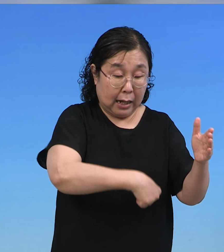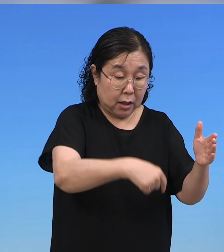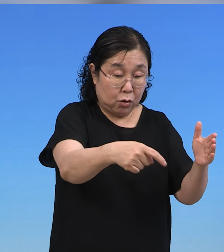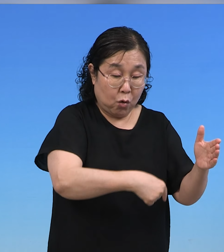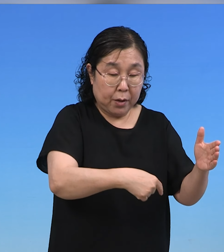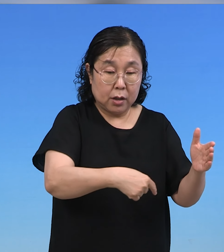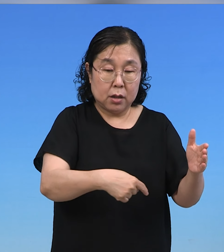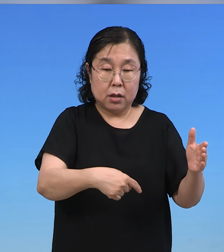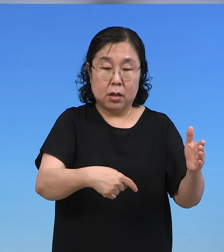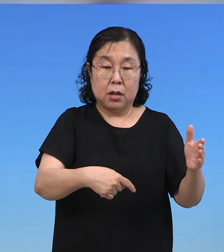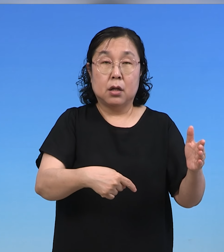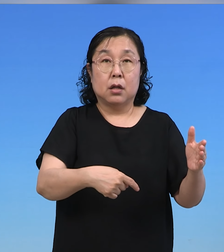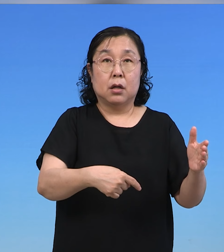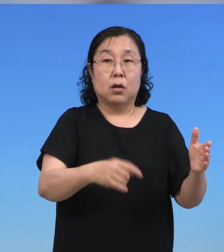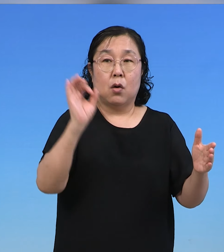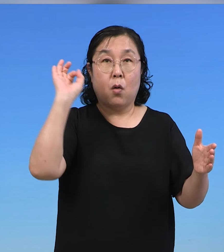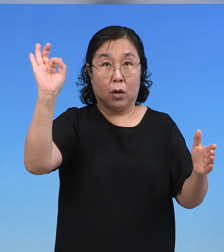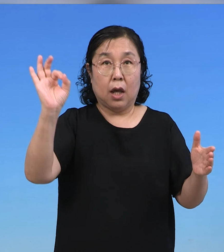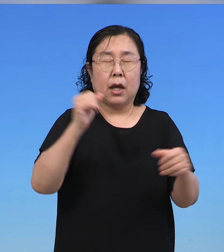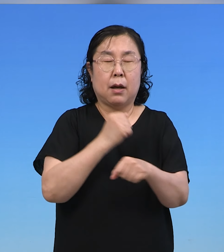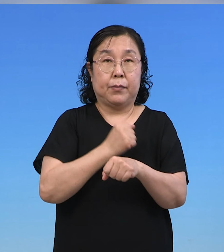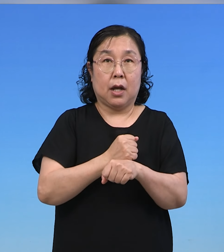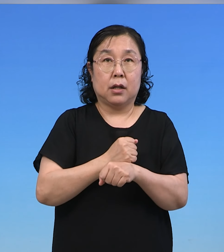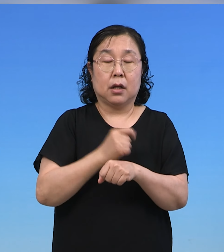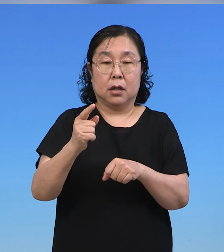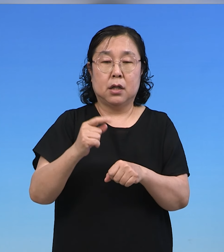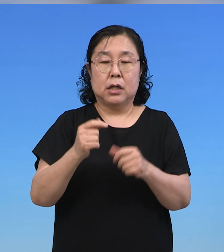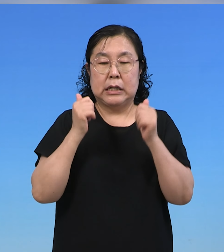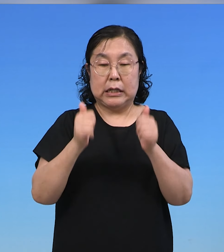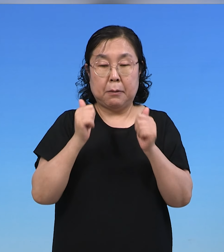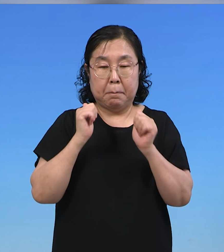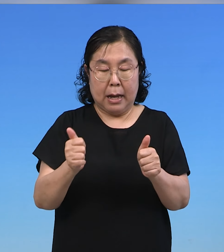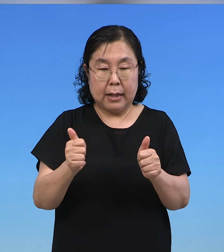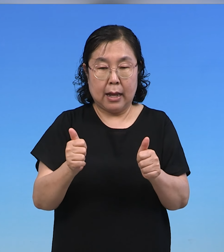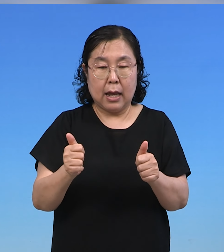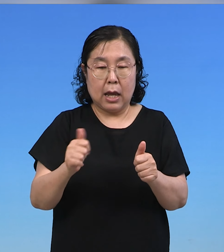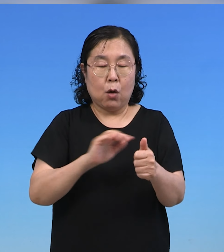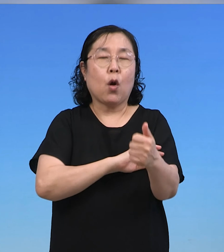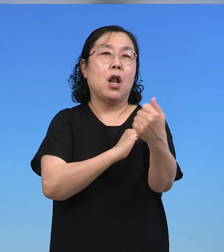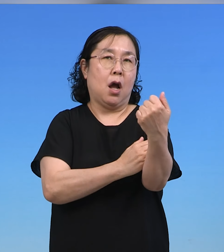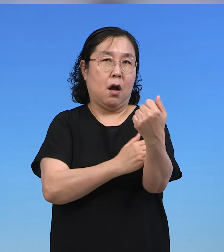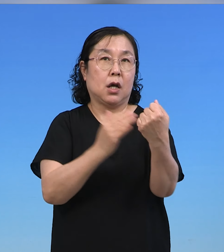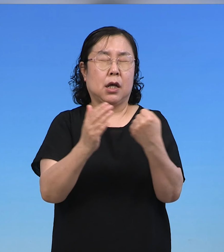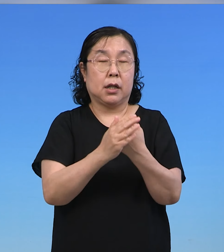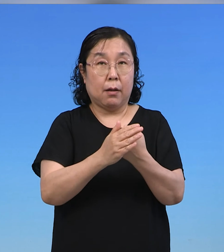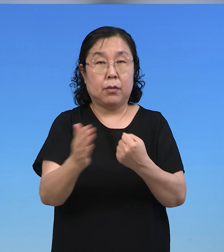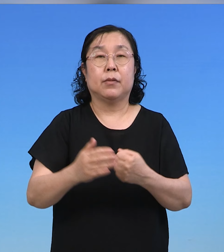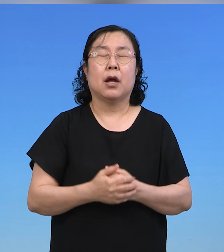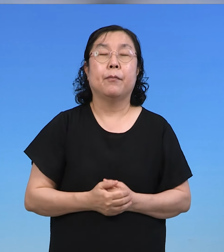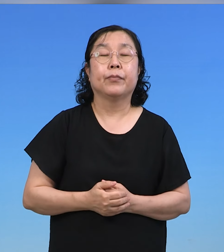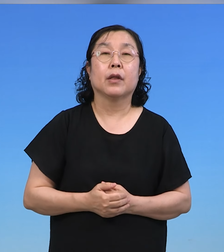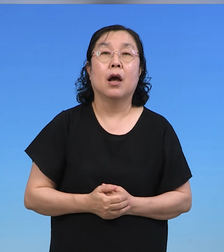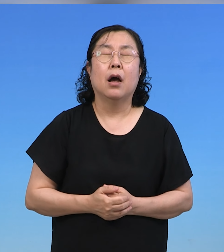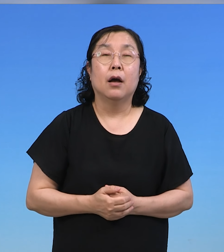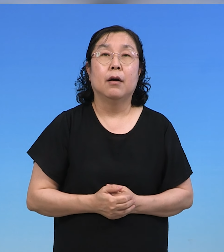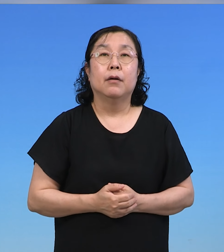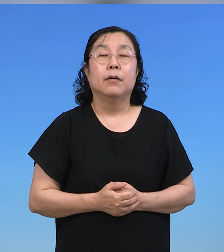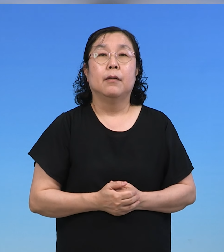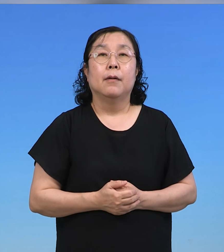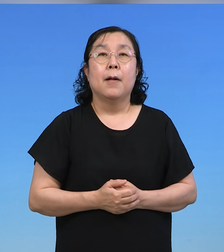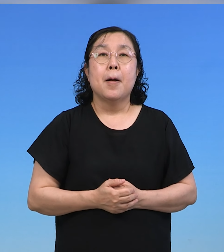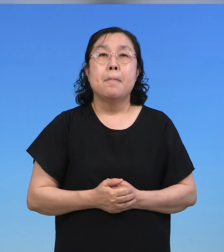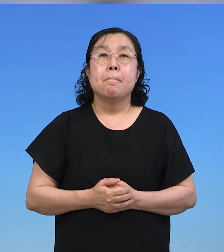틀려요. 누구도 항의를 못해요. 그거는 심판의 고유 권한이니까. 지금 사도